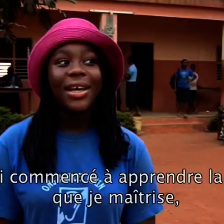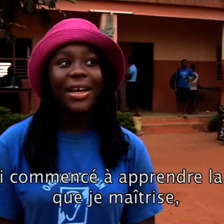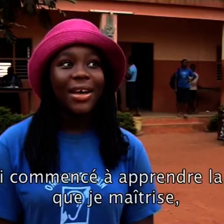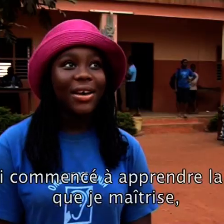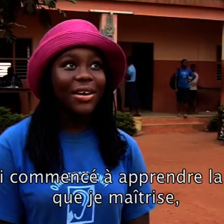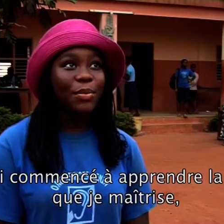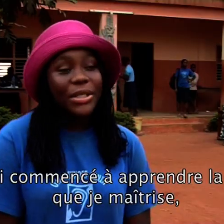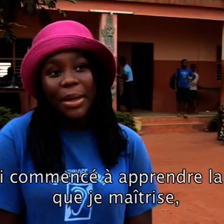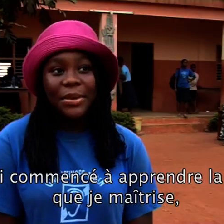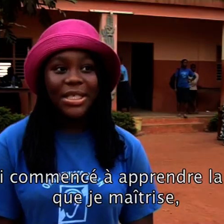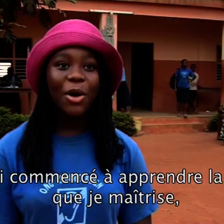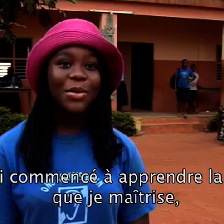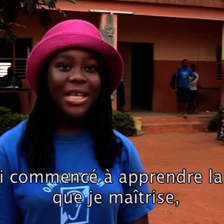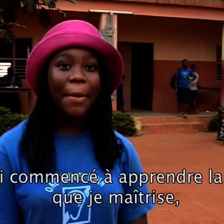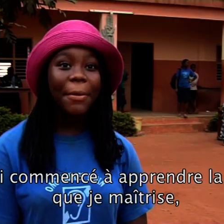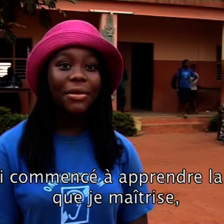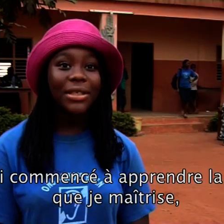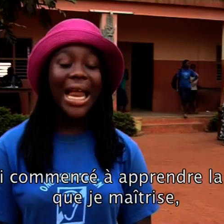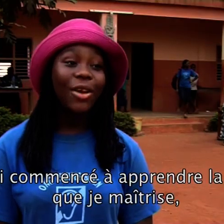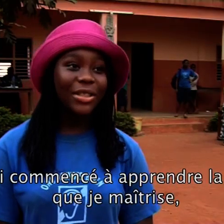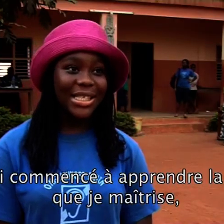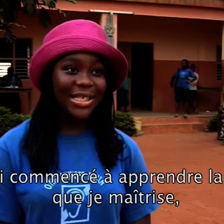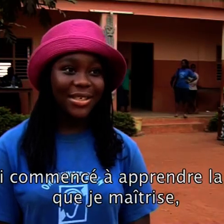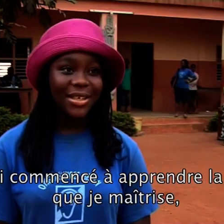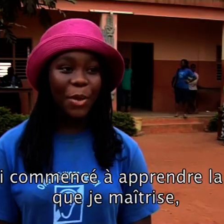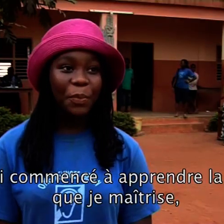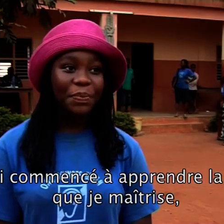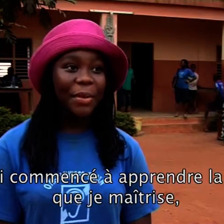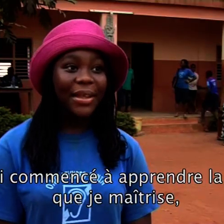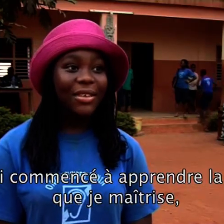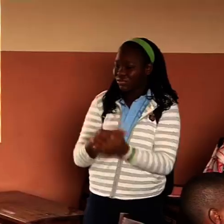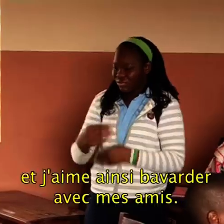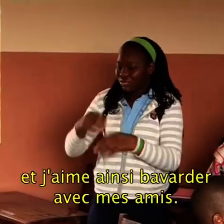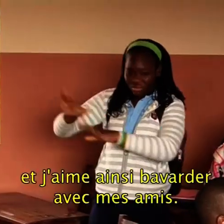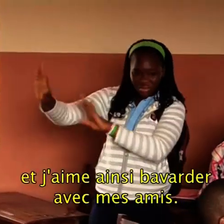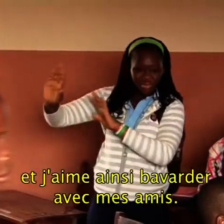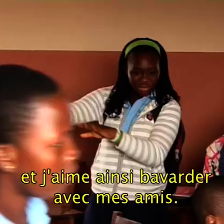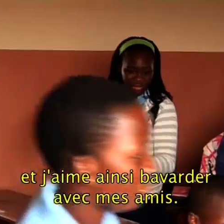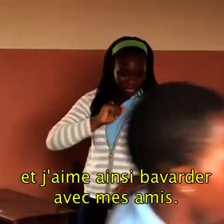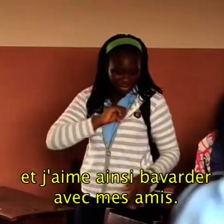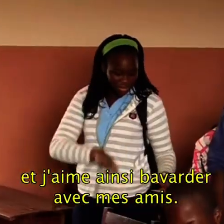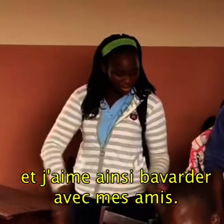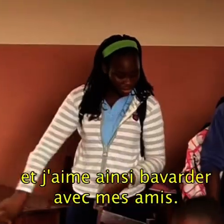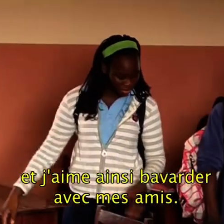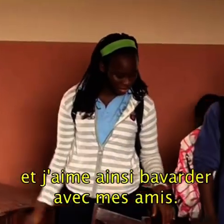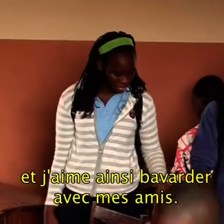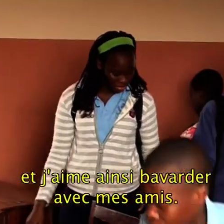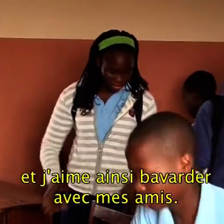Et petit à petit, j'ai commencé à apprendre la langue des signes. Et maintenant, je la maîtrise et j'aime bavarder avec mes